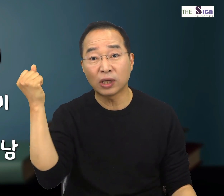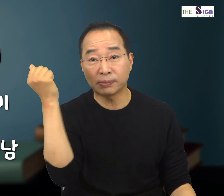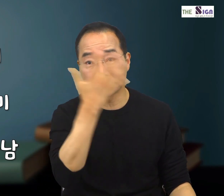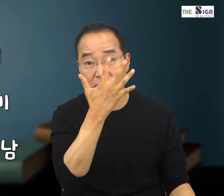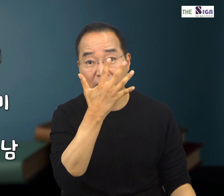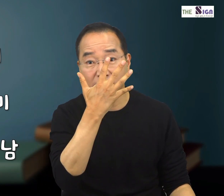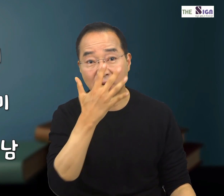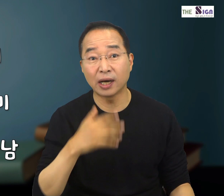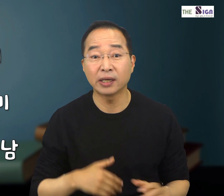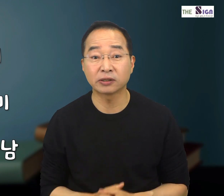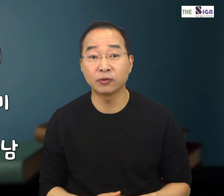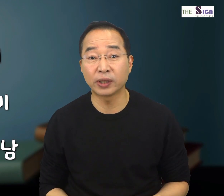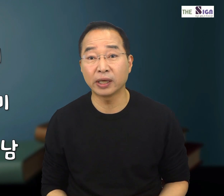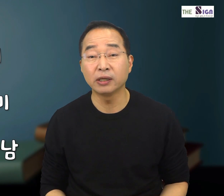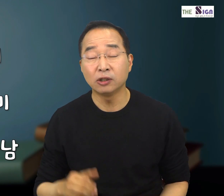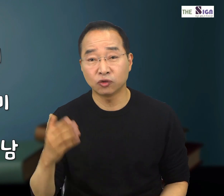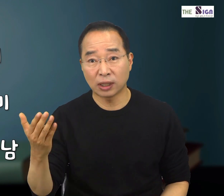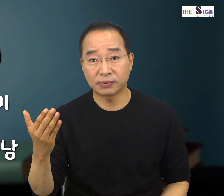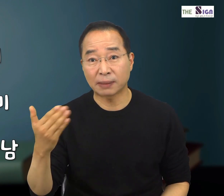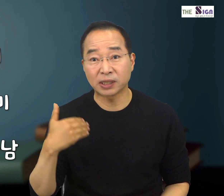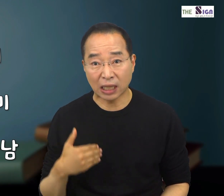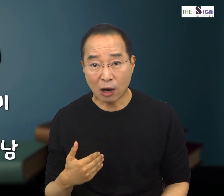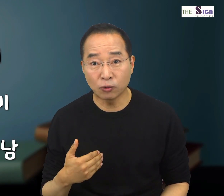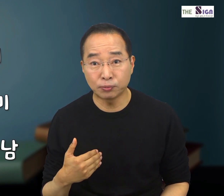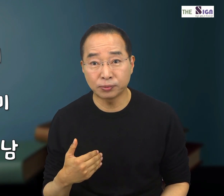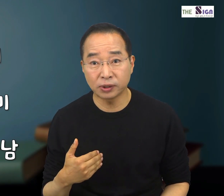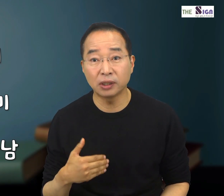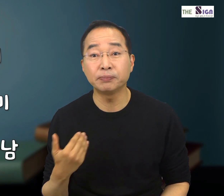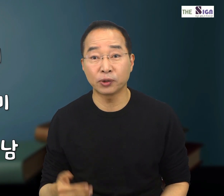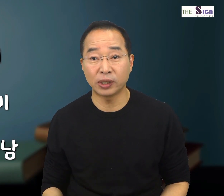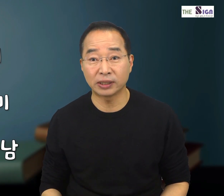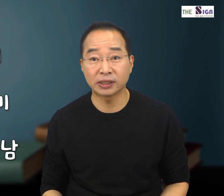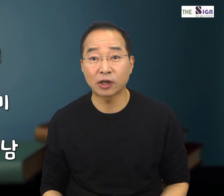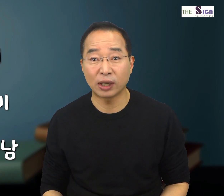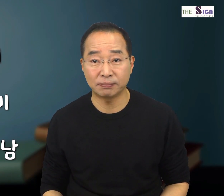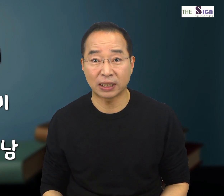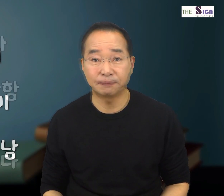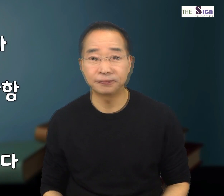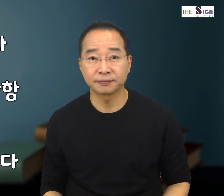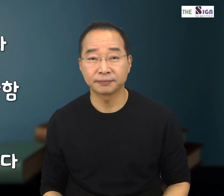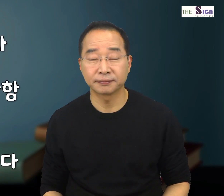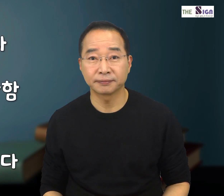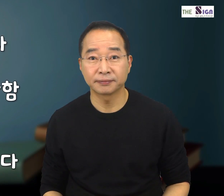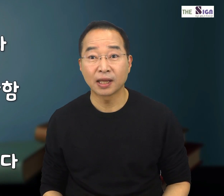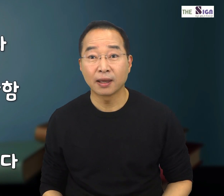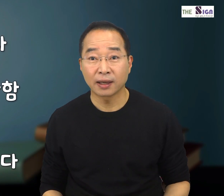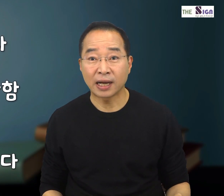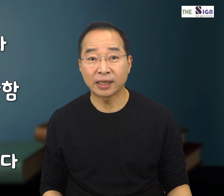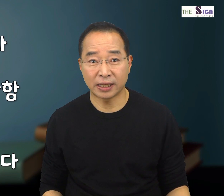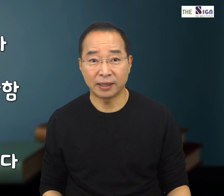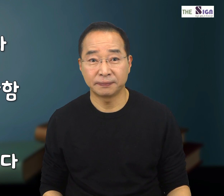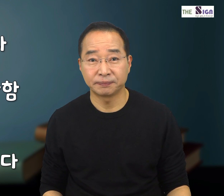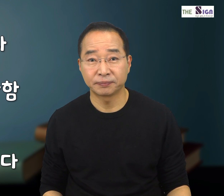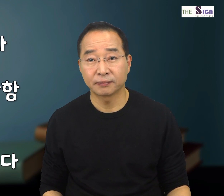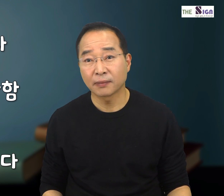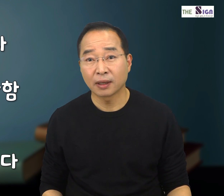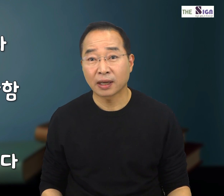눈앞에서 드러난다 해서 이게 눈앞에서 갑자기 나온 부분을 표현할 때 사용합니다. 강하다.